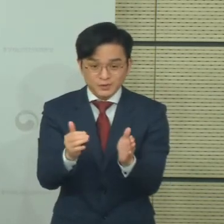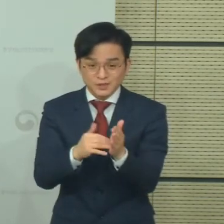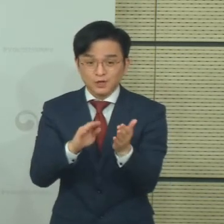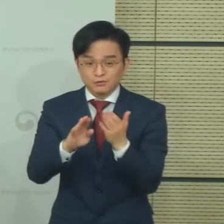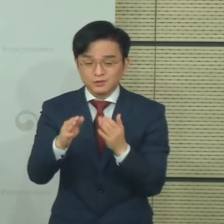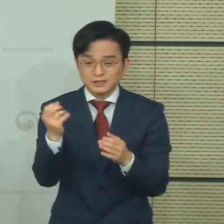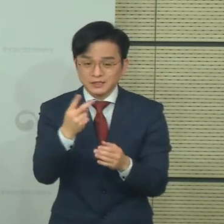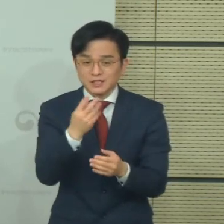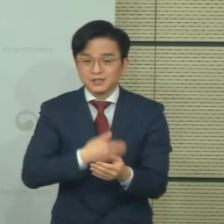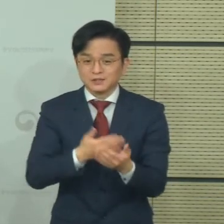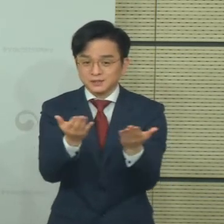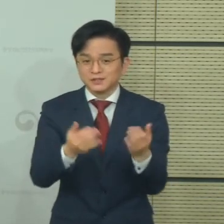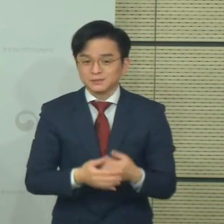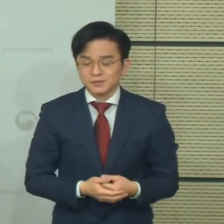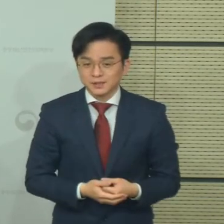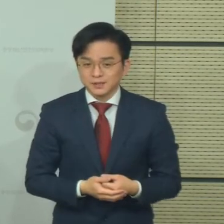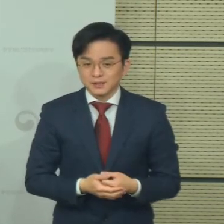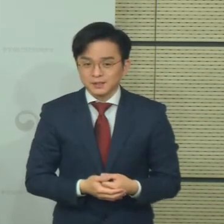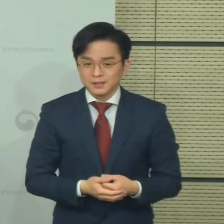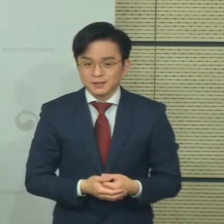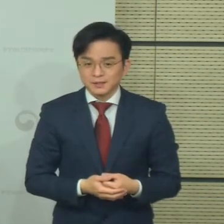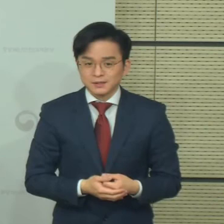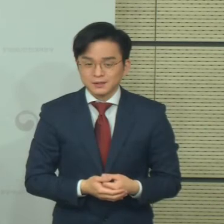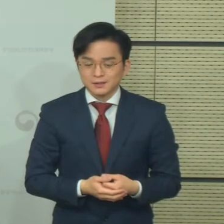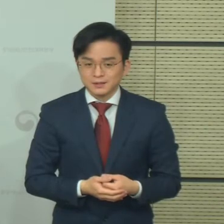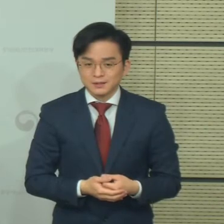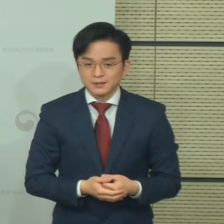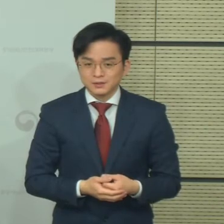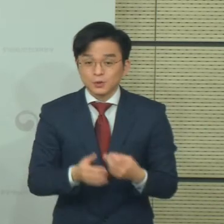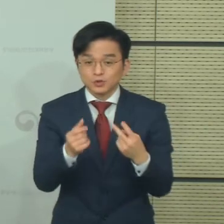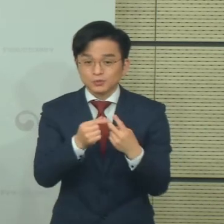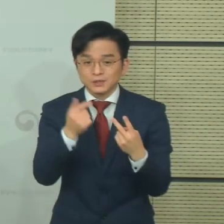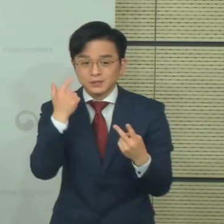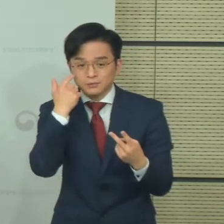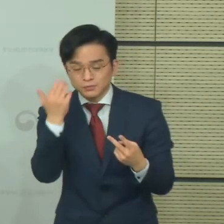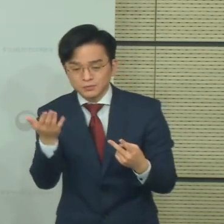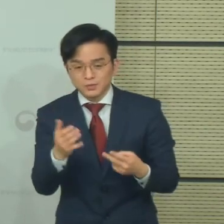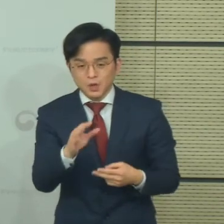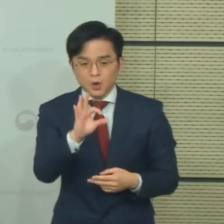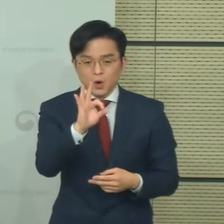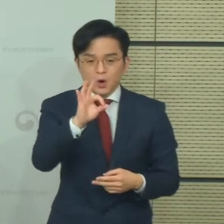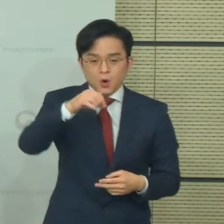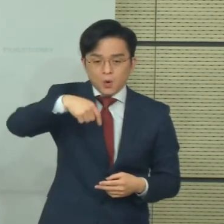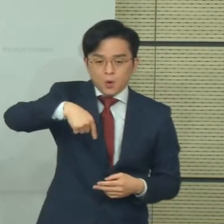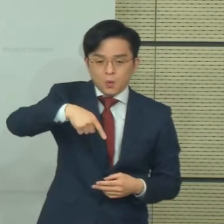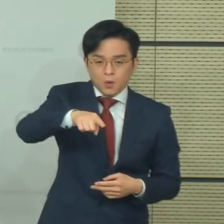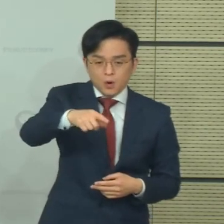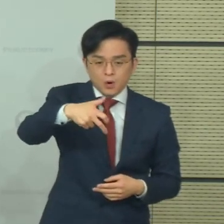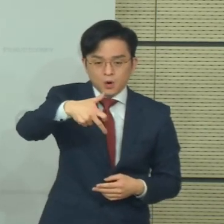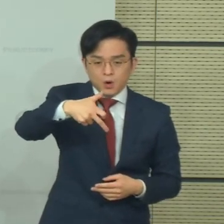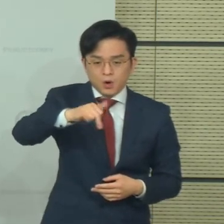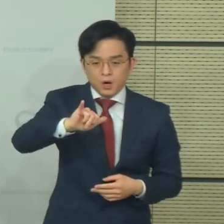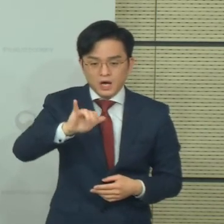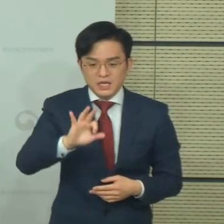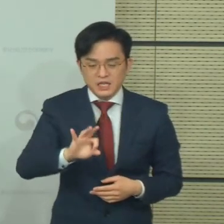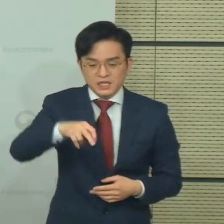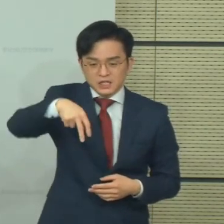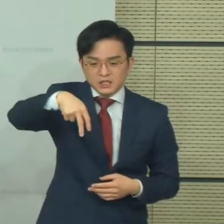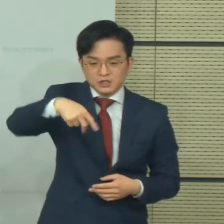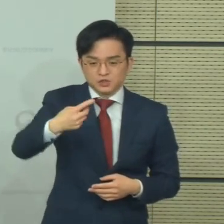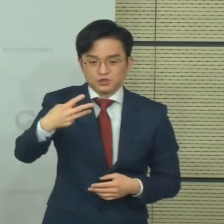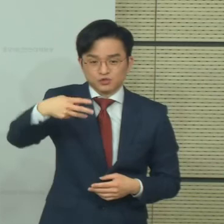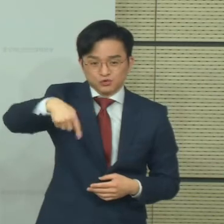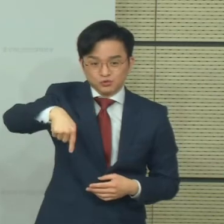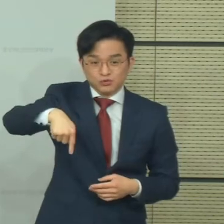있도록 하겠습니다. 네, 두 번째 질의입니다. 워킹스루 선별진료소 설치 말씀을 하셨는데 현재 일부 병원에서